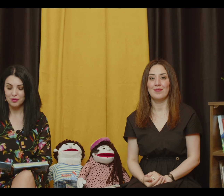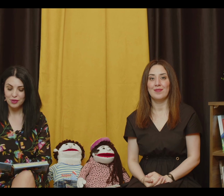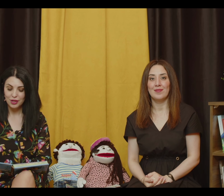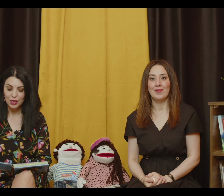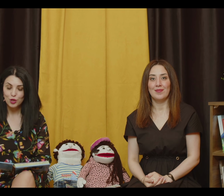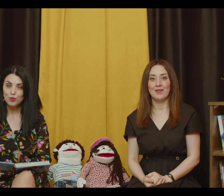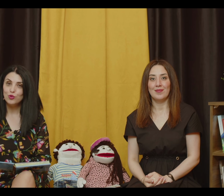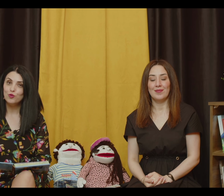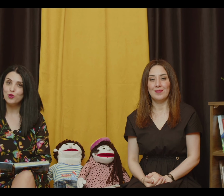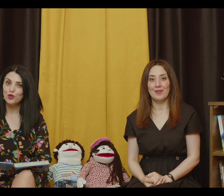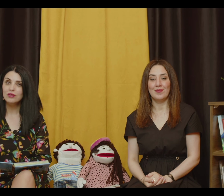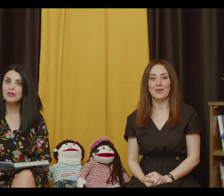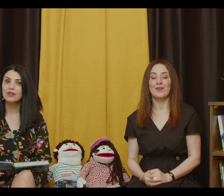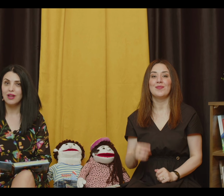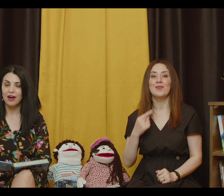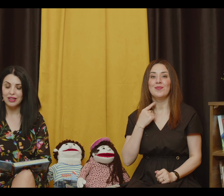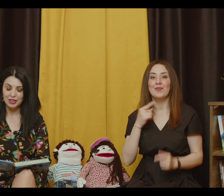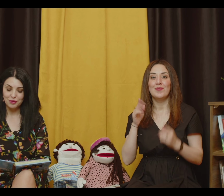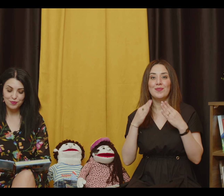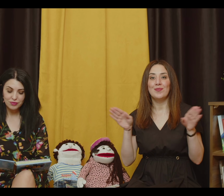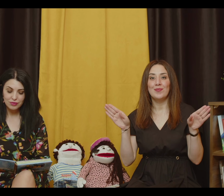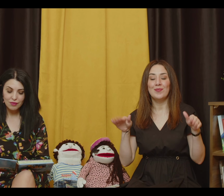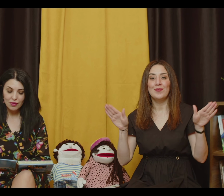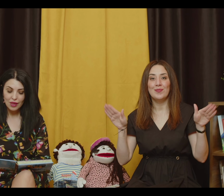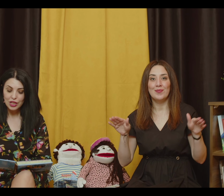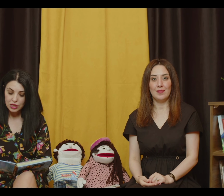başlayaq. Bülbülün nağılı.